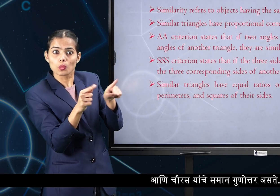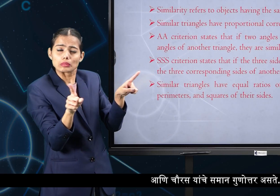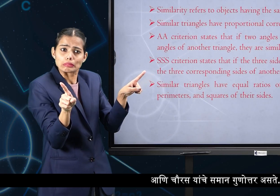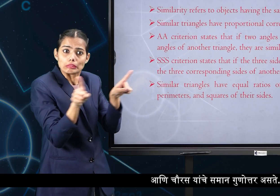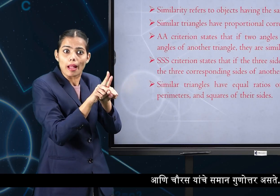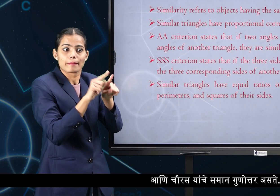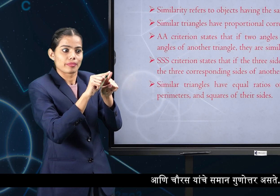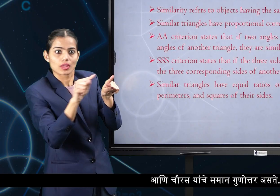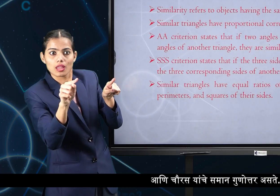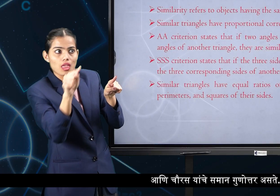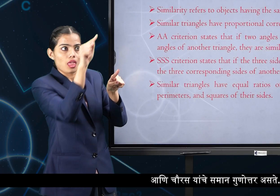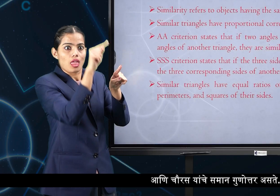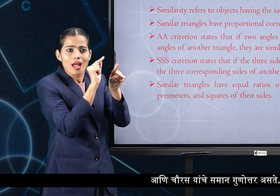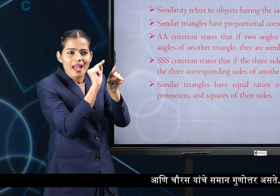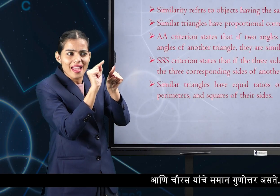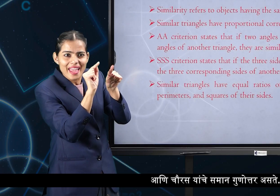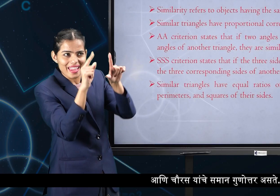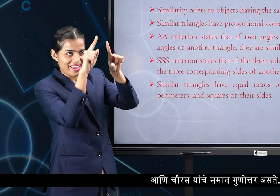आणि चौरस याचे समान गुणोत्तर असते.